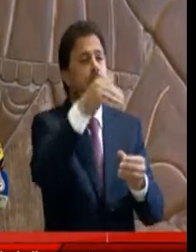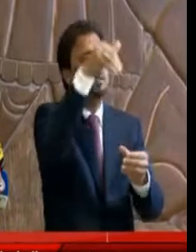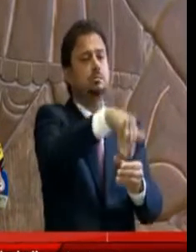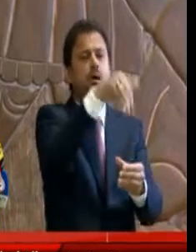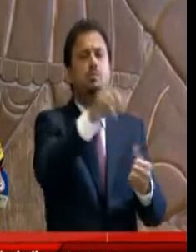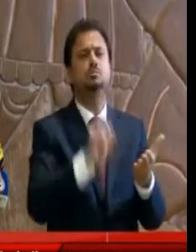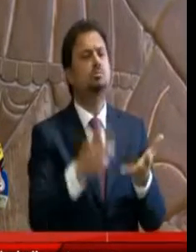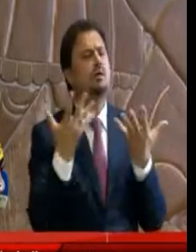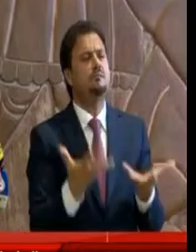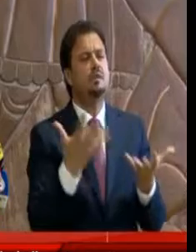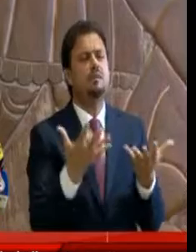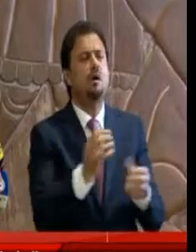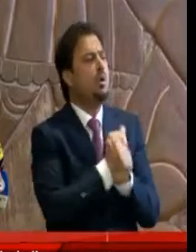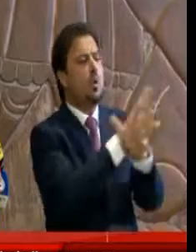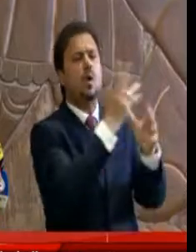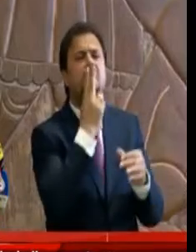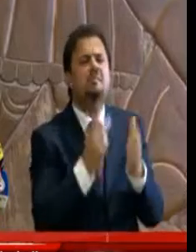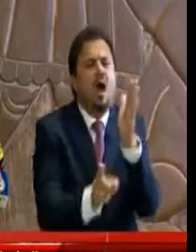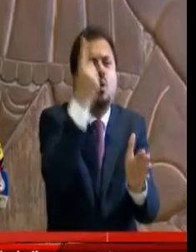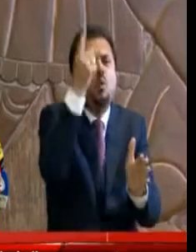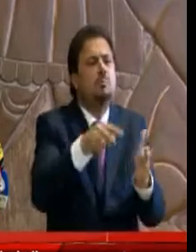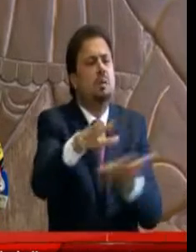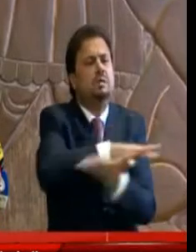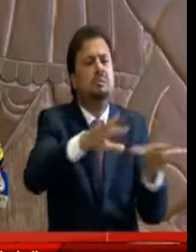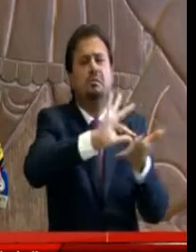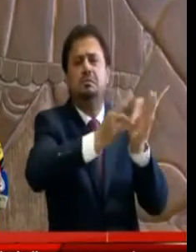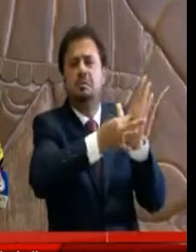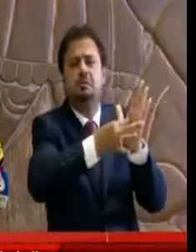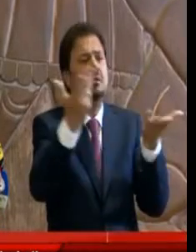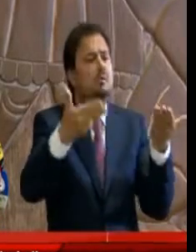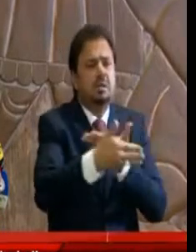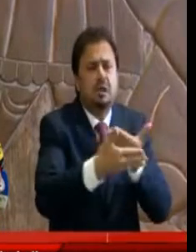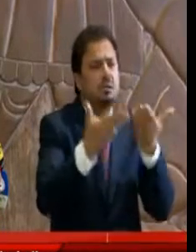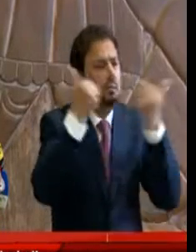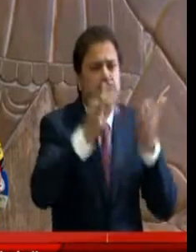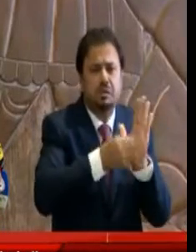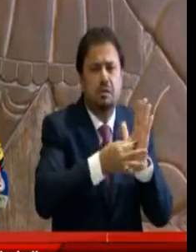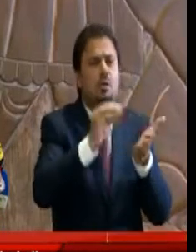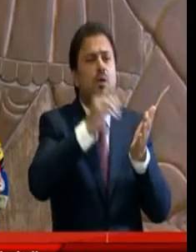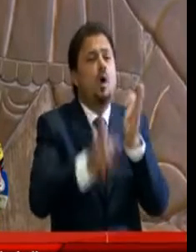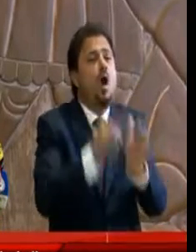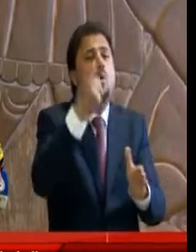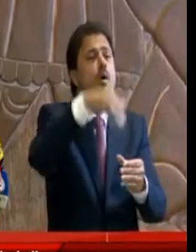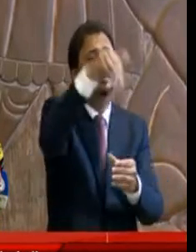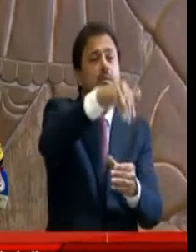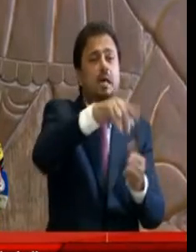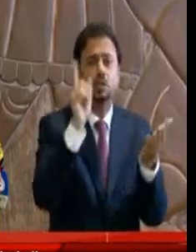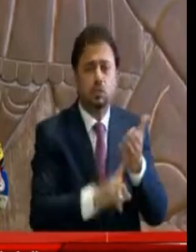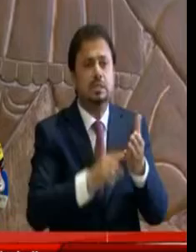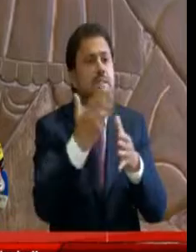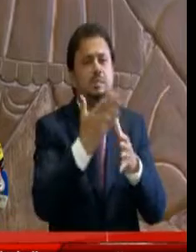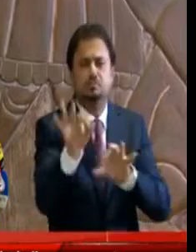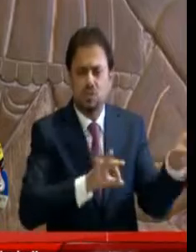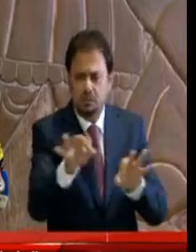انتخابات حرة نزيهة تليق بشعبنا تليق ببلدنا. هذه الانتخابات الأولى التي تجري